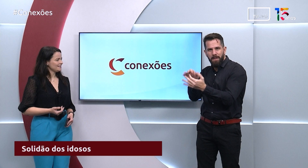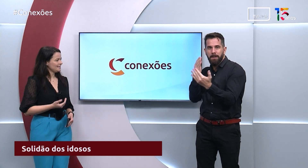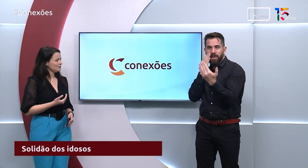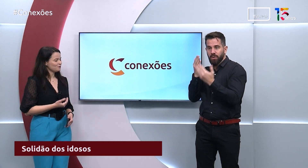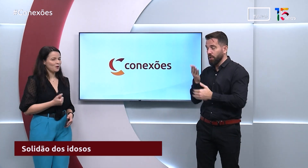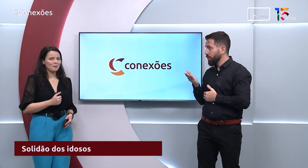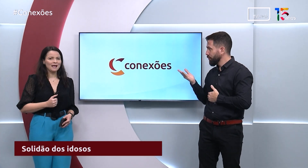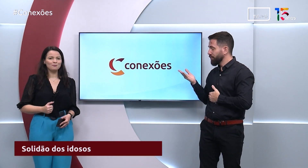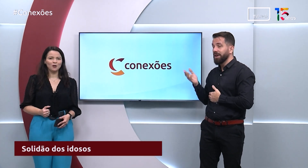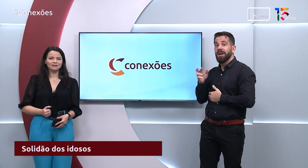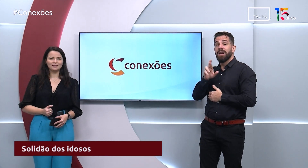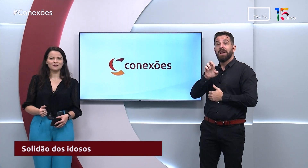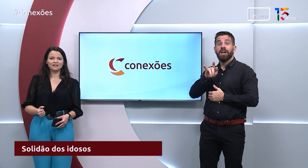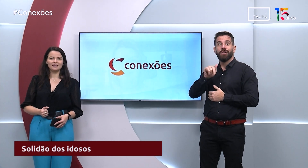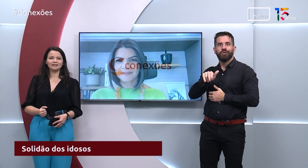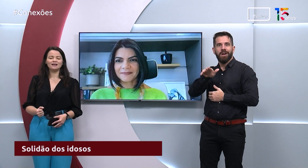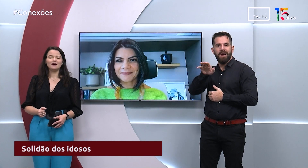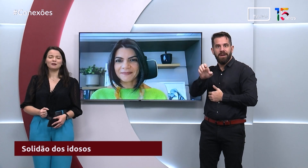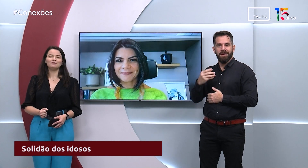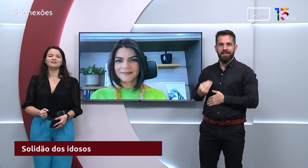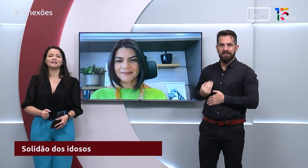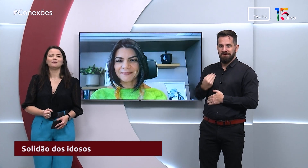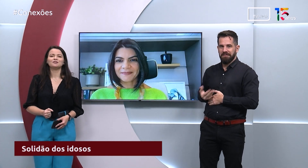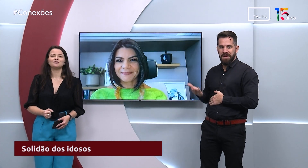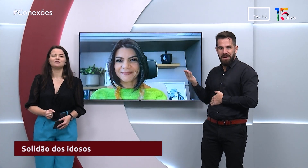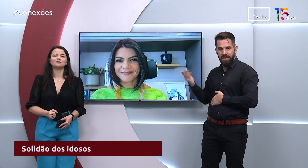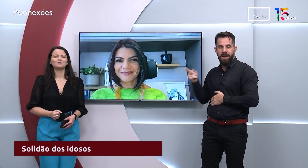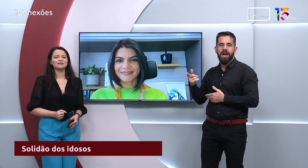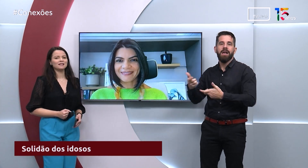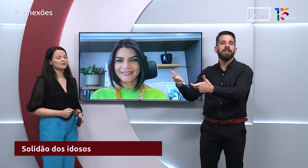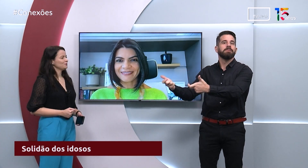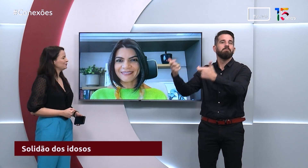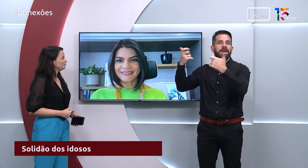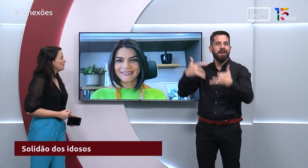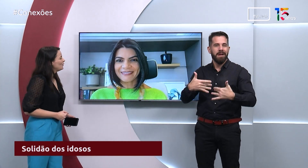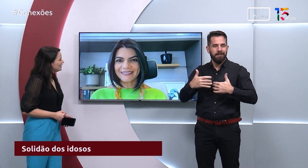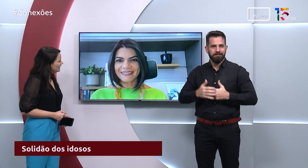vai aparecer aqui de forma remota na nossa tela para conversar com a gente então sobre